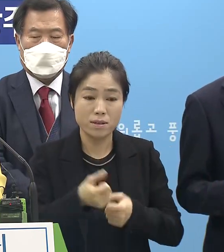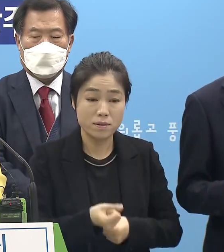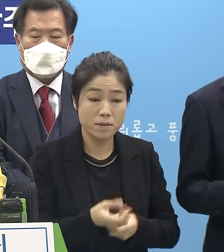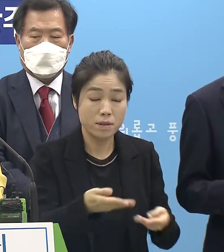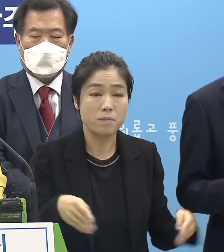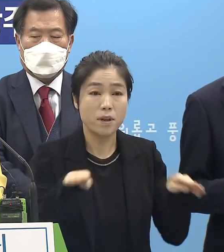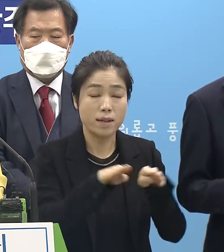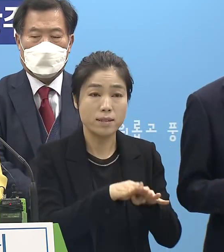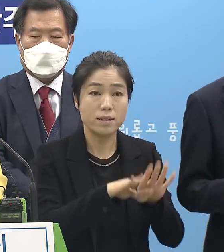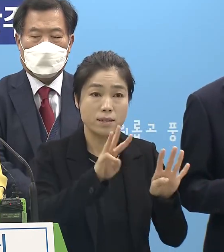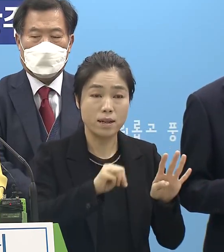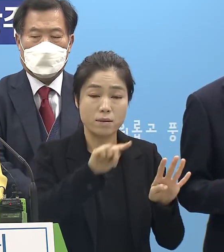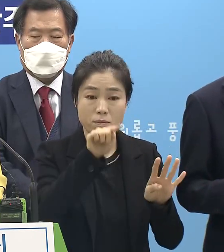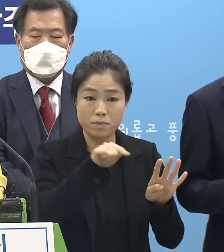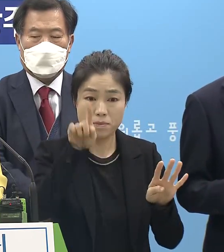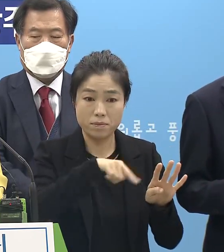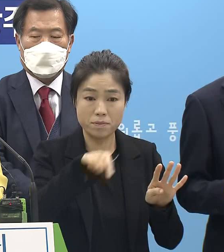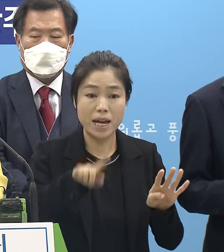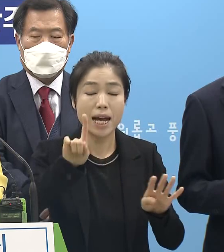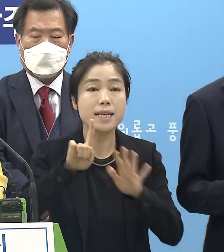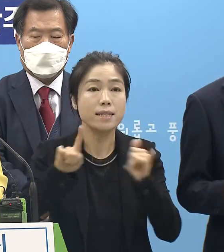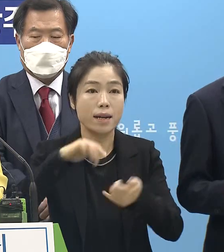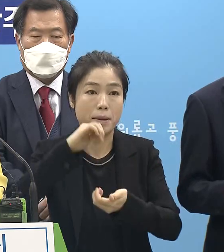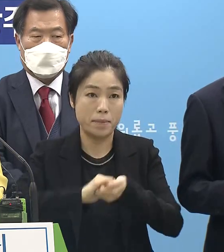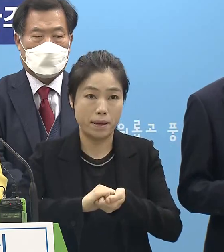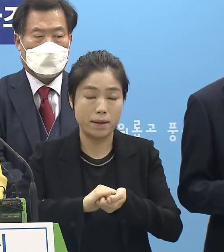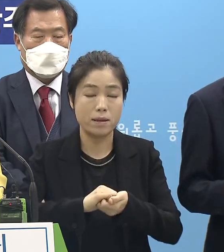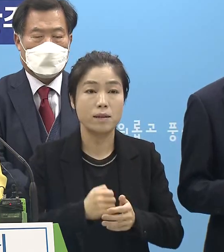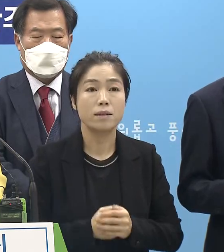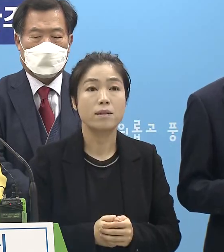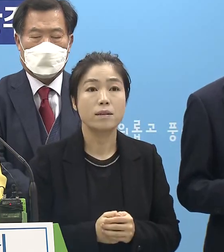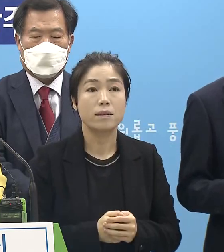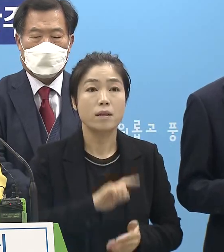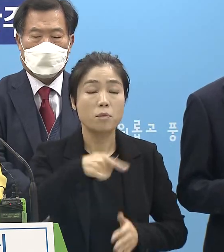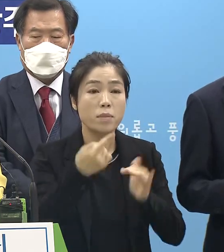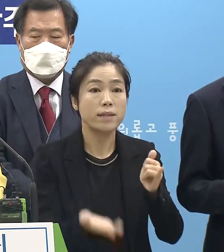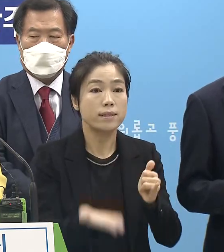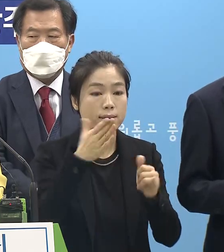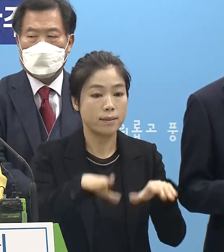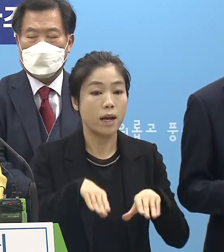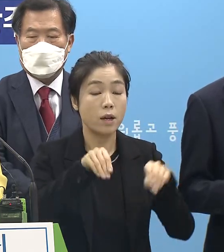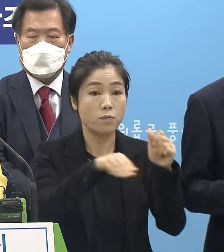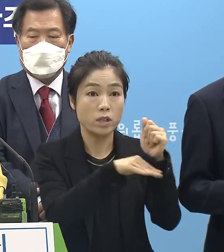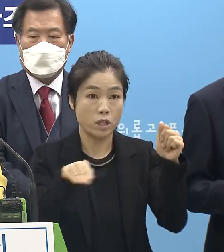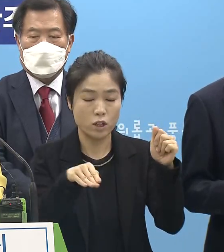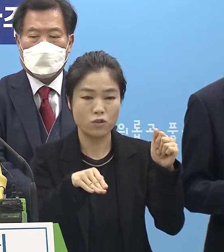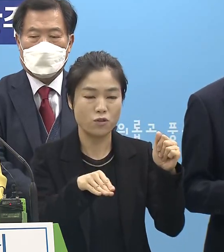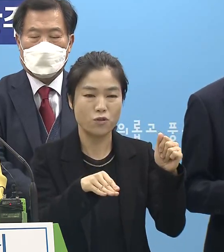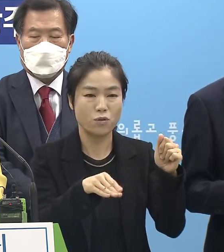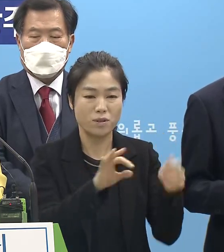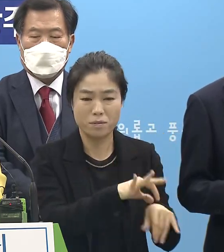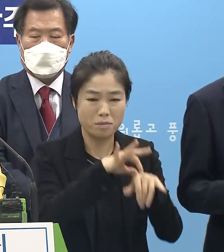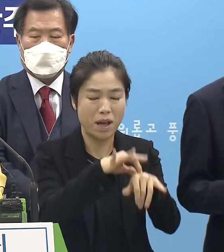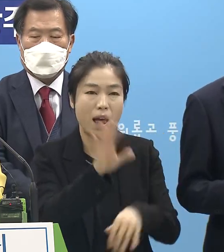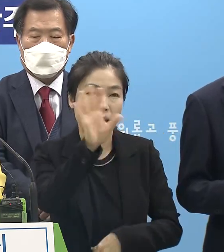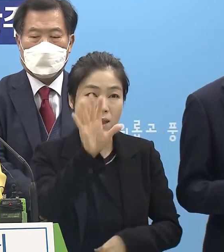면적 4평방미터당 1명으로 인원을 제한하고 100인 이상 금지 기준은 적용하지